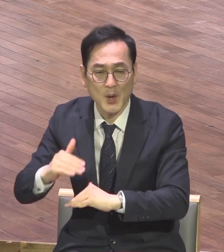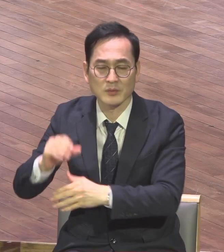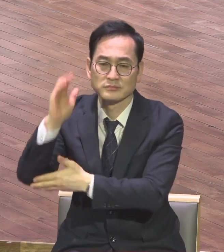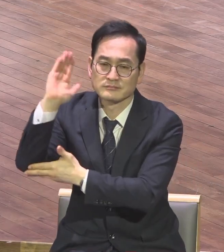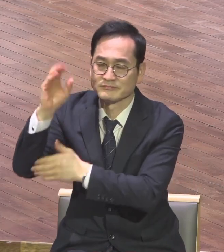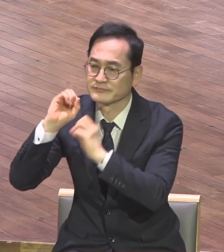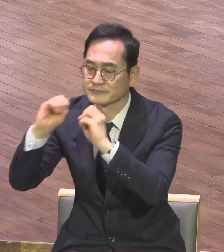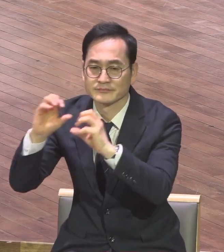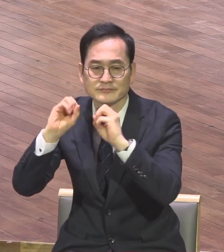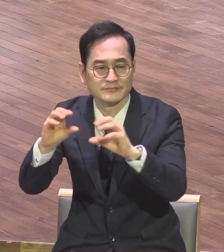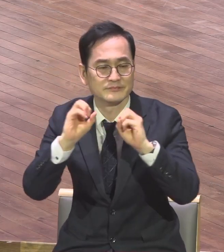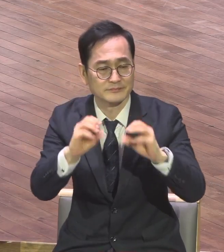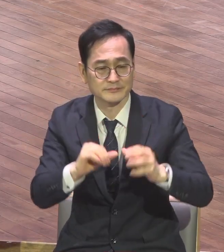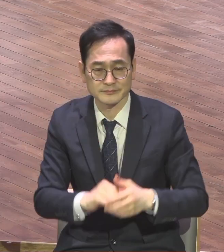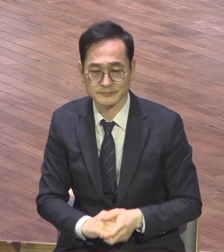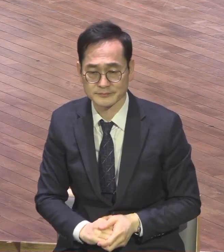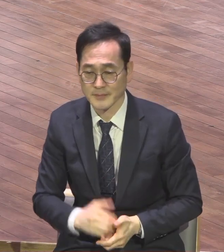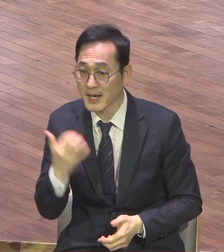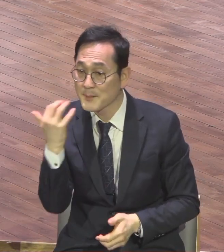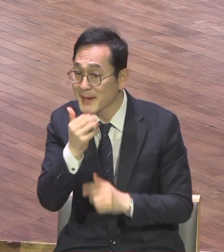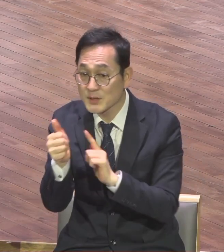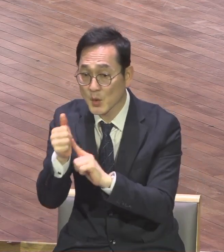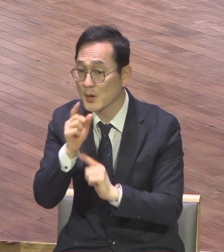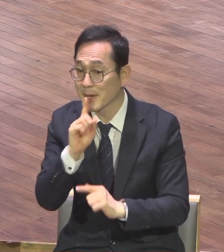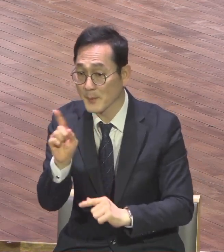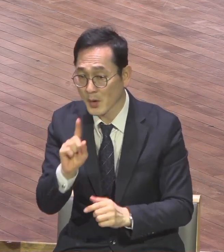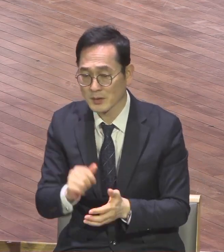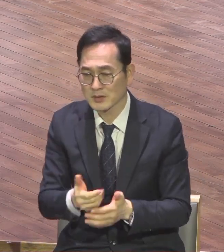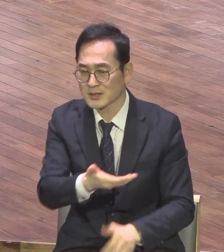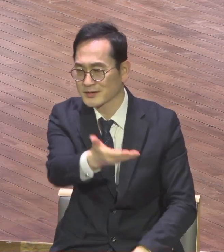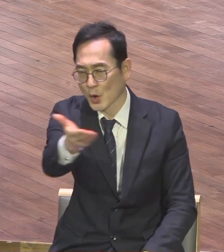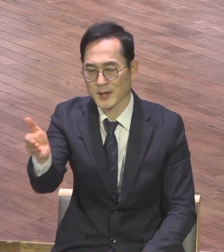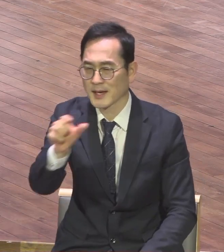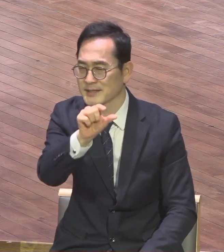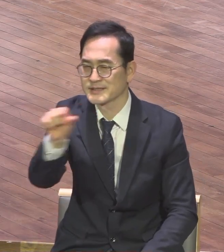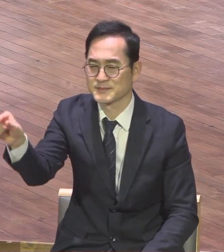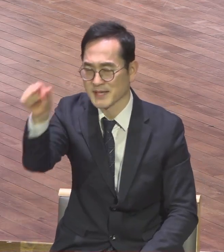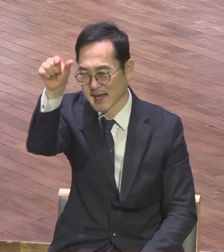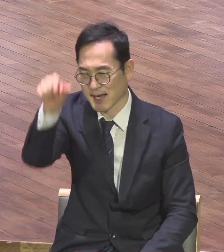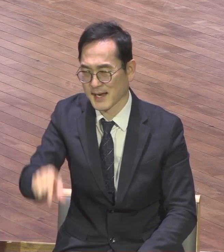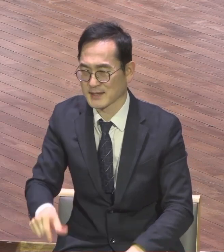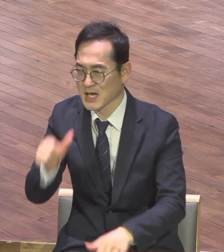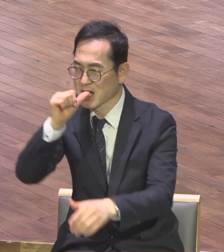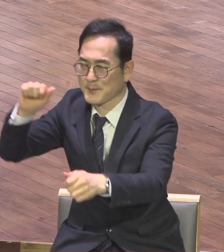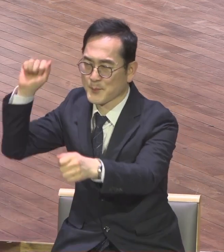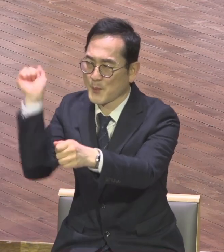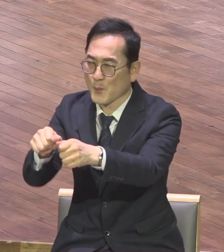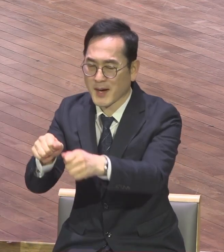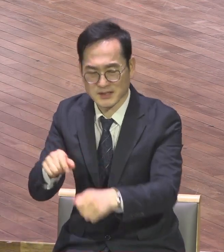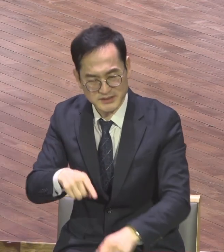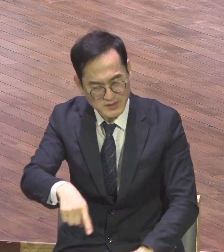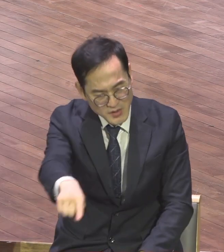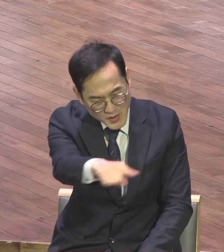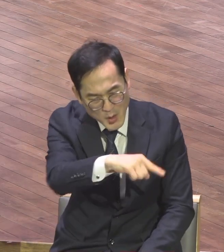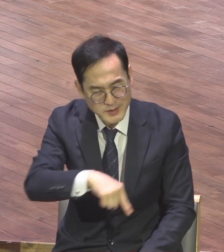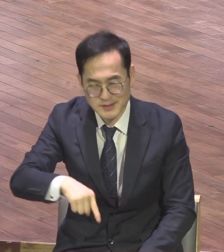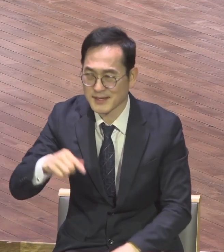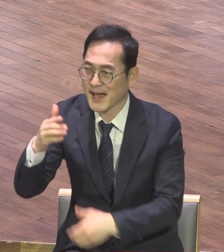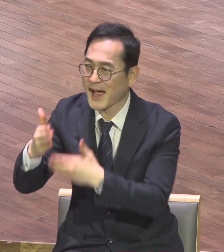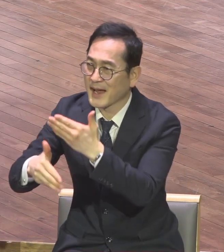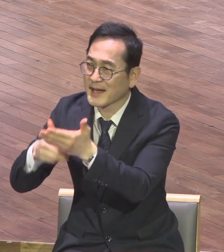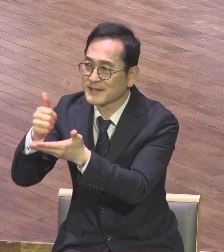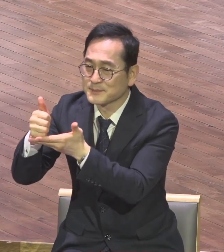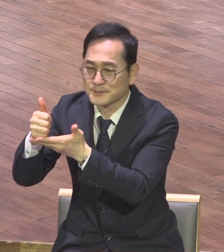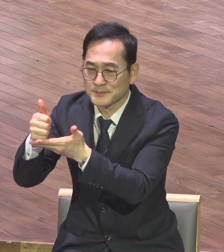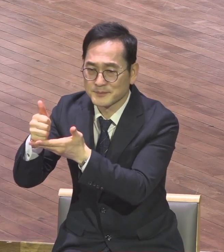복음이었어요. 오늘 본문 36절을 보면 베드로가 이렇게 선포합니다. 너희가 십자가에 못 박은 이 예수를 하나님의 주와